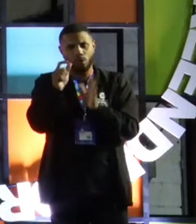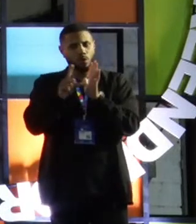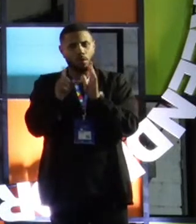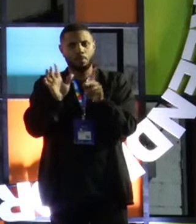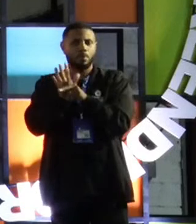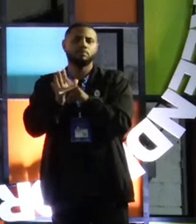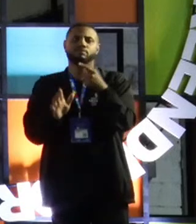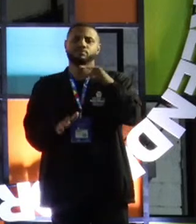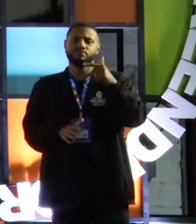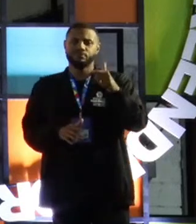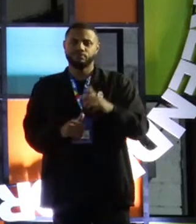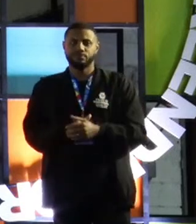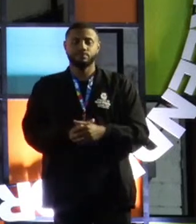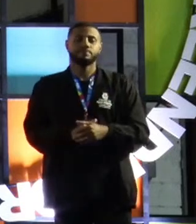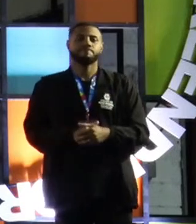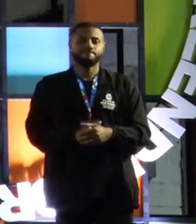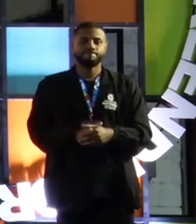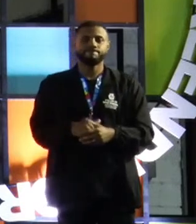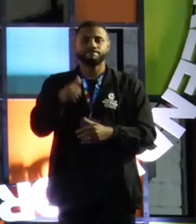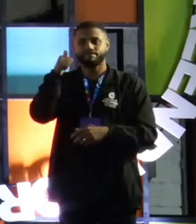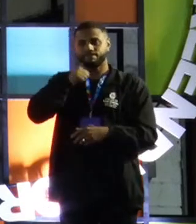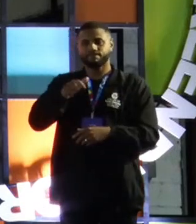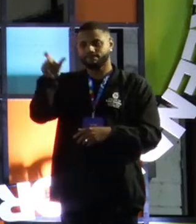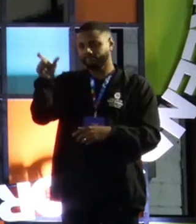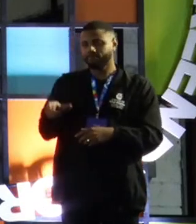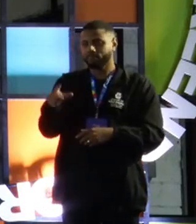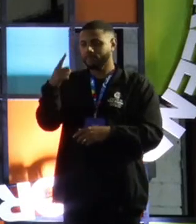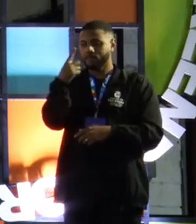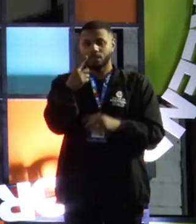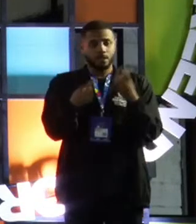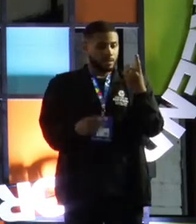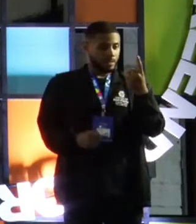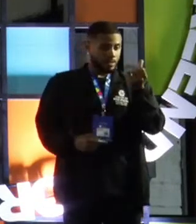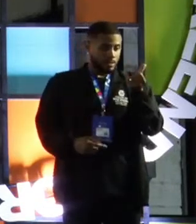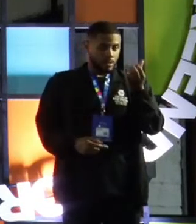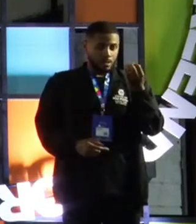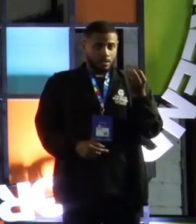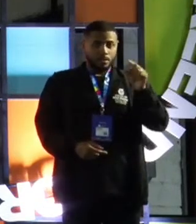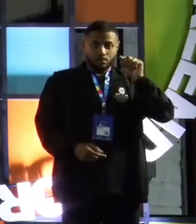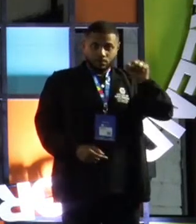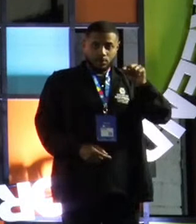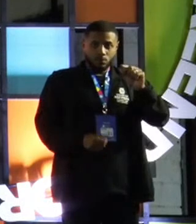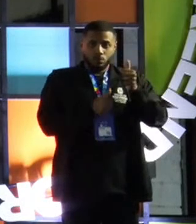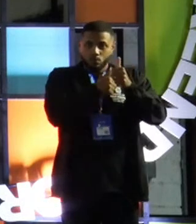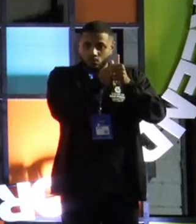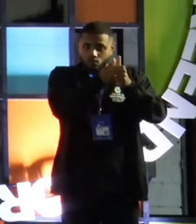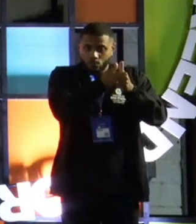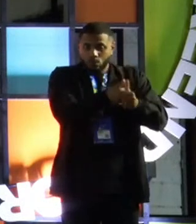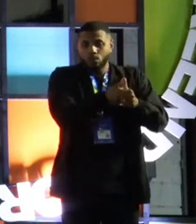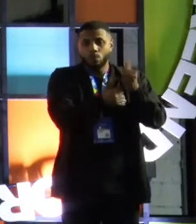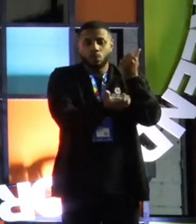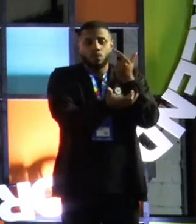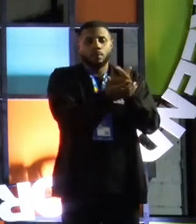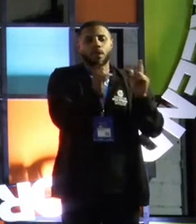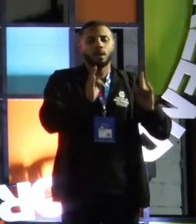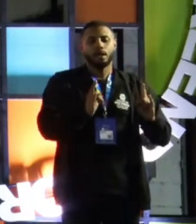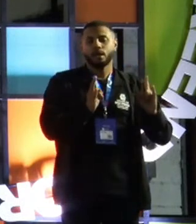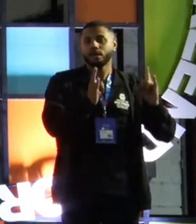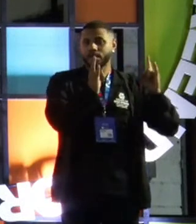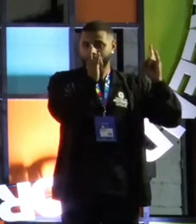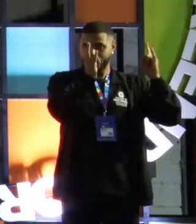dela. Essa influenciadora, que tem 160 mil seguidores, ela comprou um